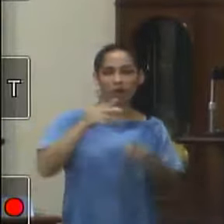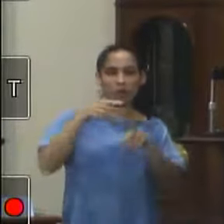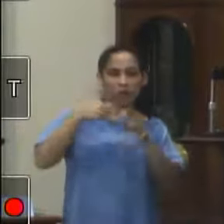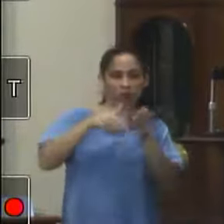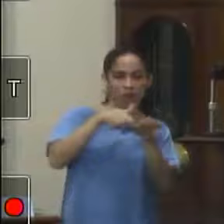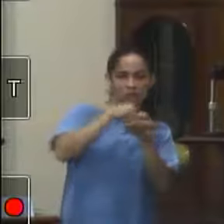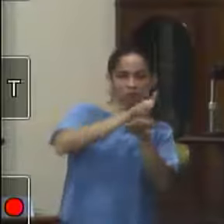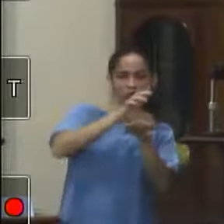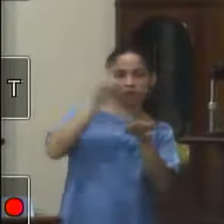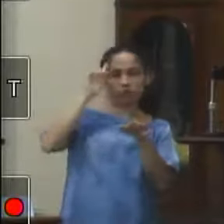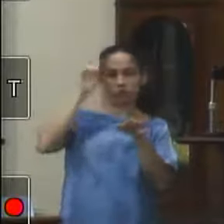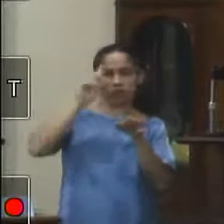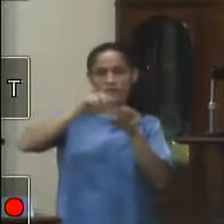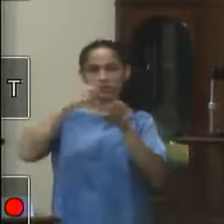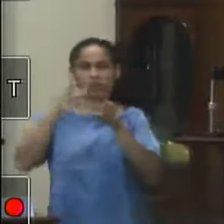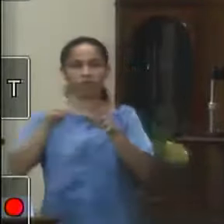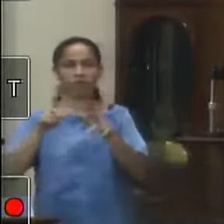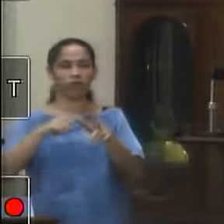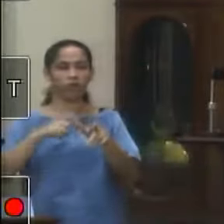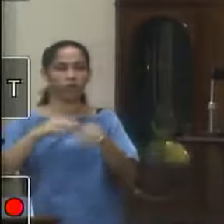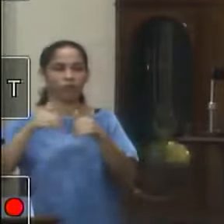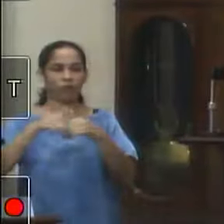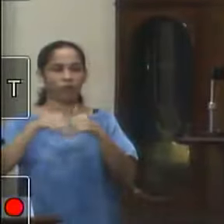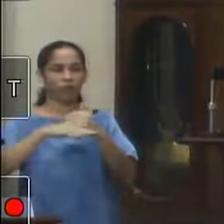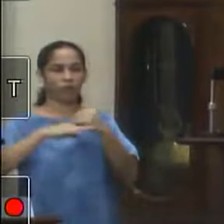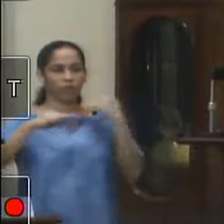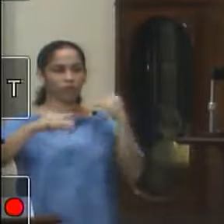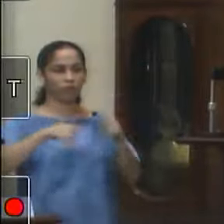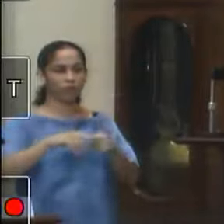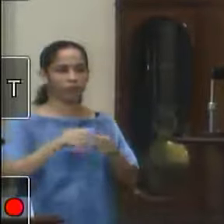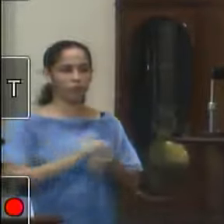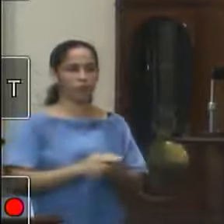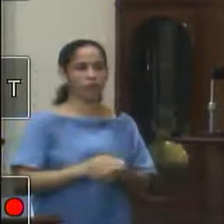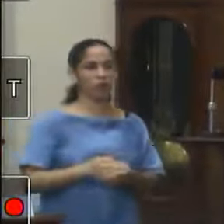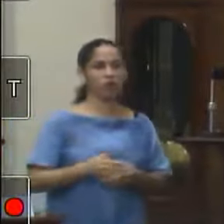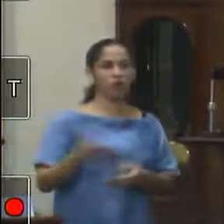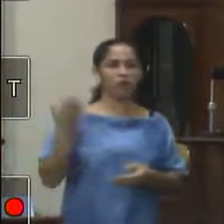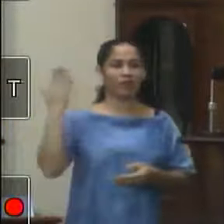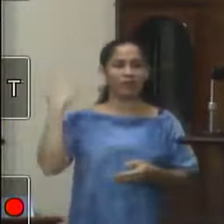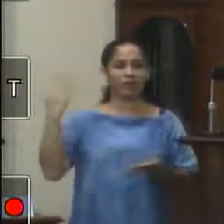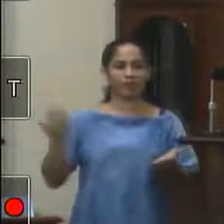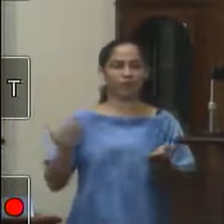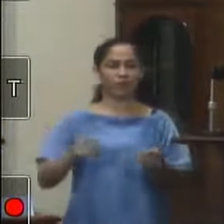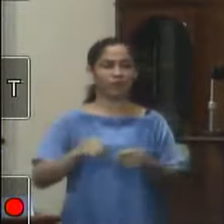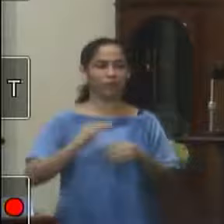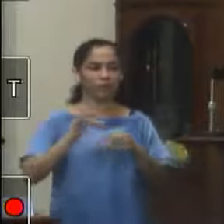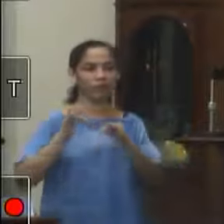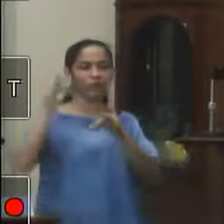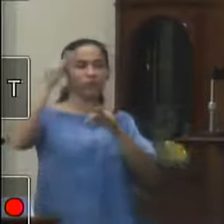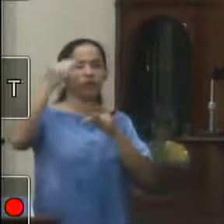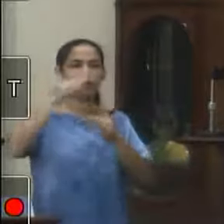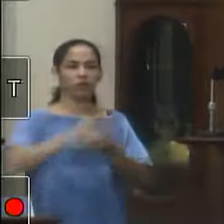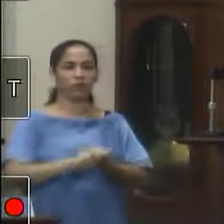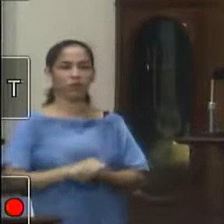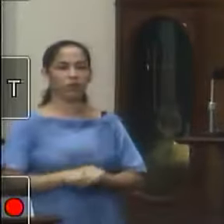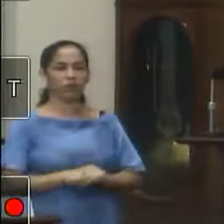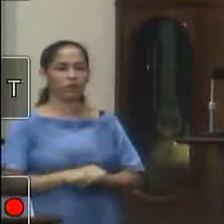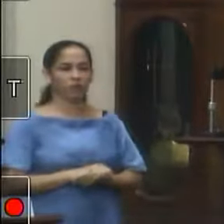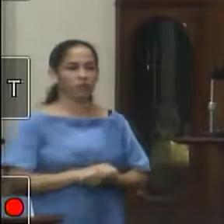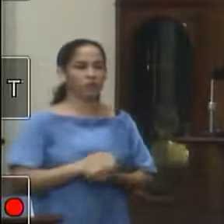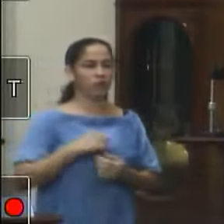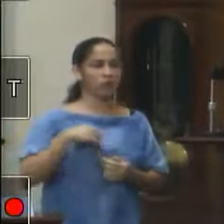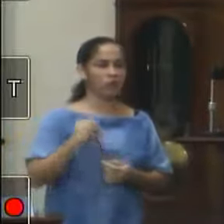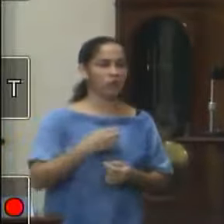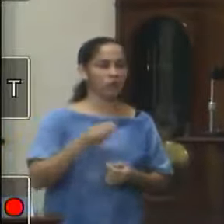entendeu? Que nós vamos enfrentar entre o passado e o presente e o nosso futuro. Nós vamos decidir aí